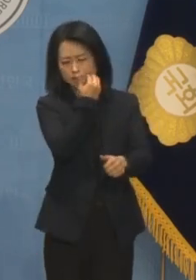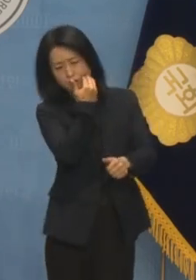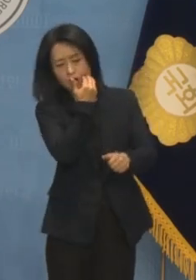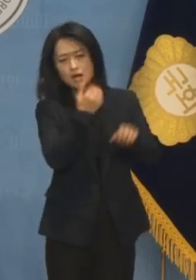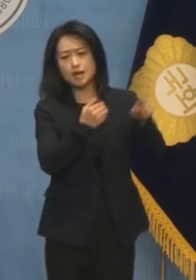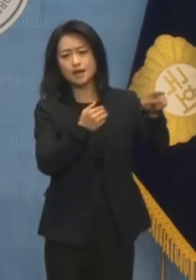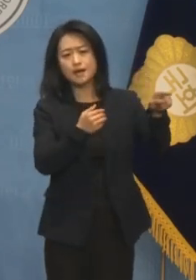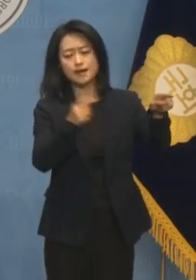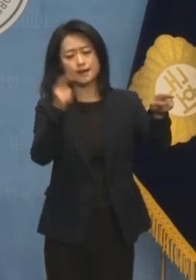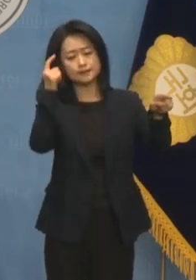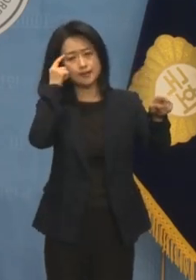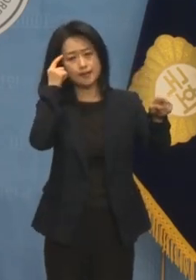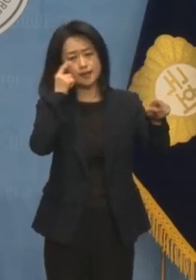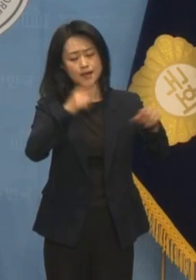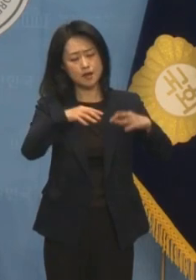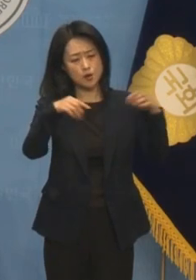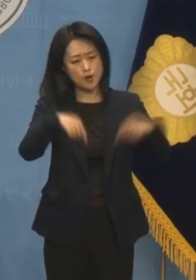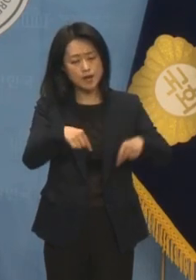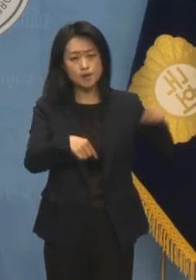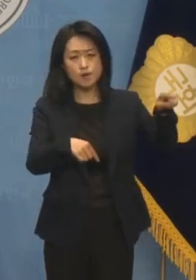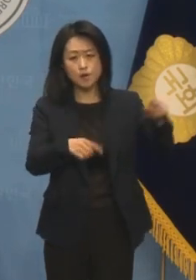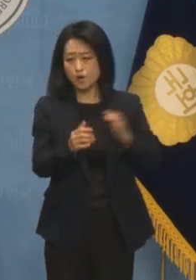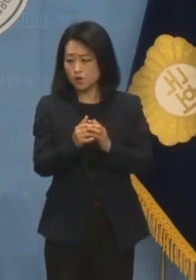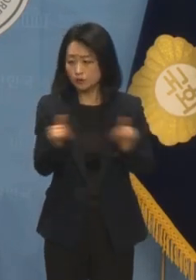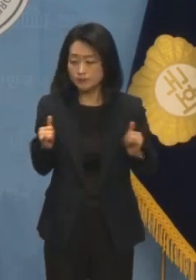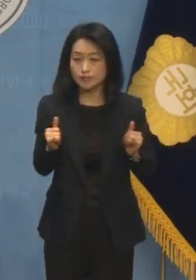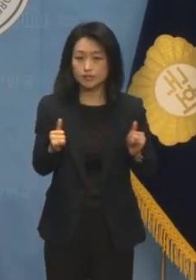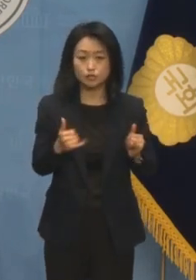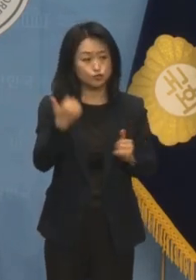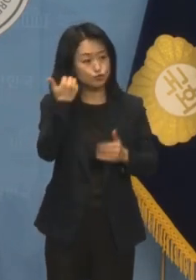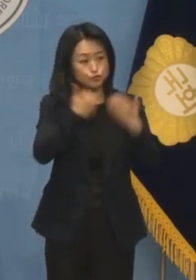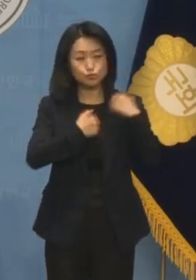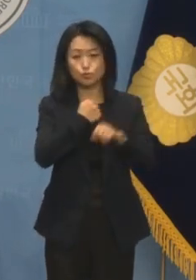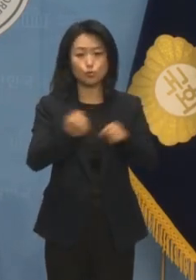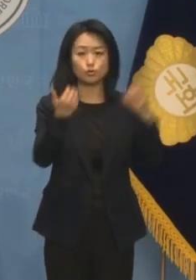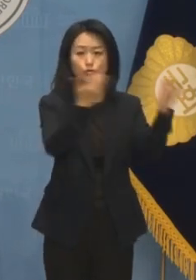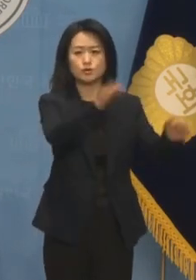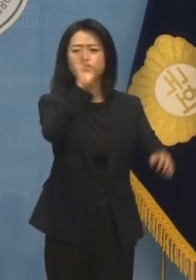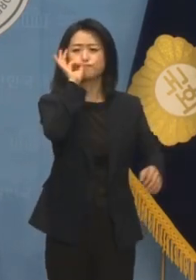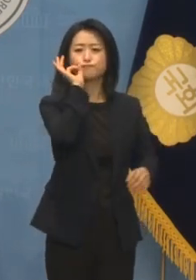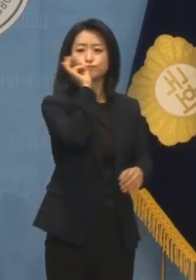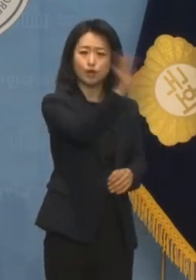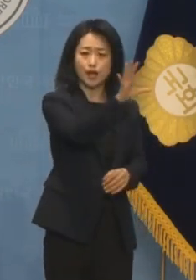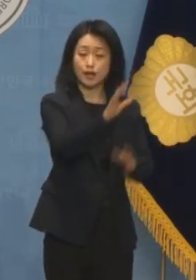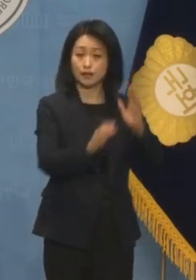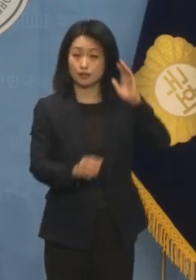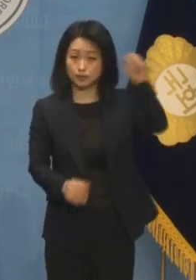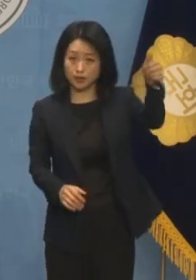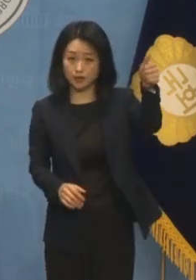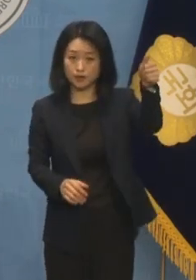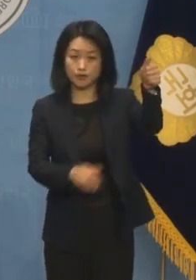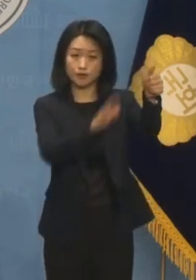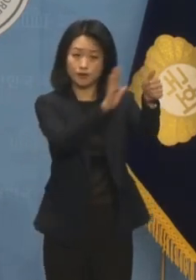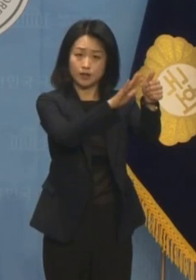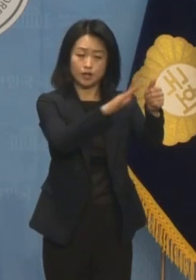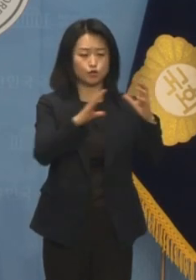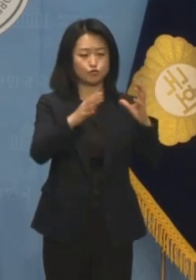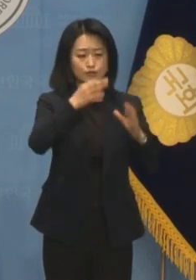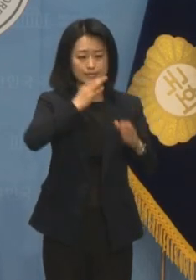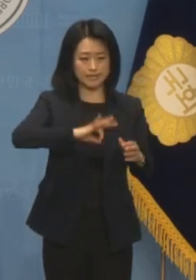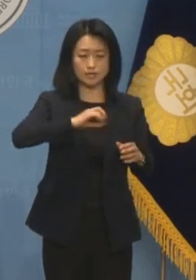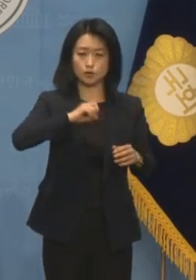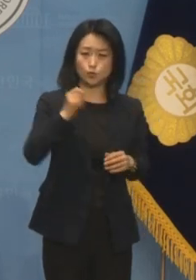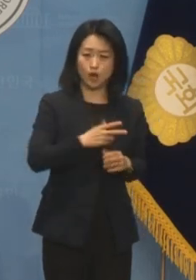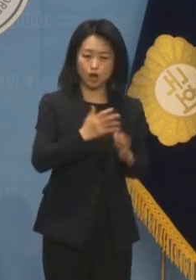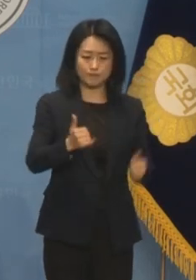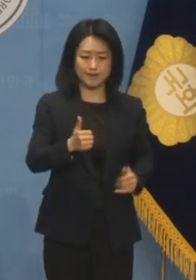무개념 외교를 용납할 국민은 아무도 대통은 국익과 국민의